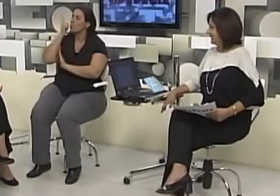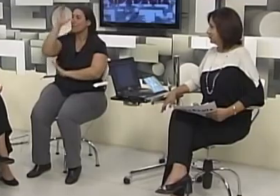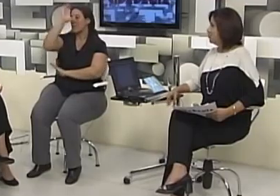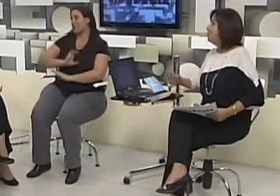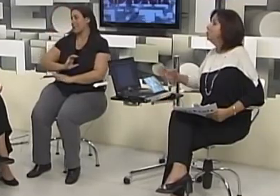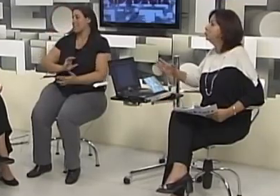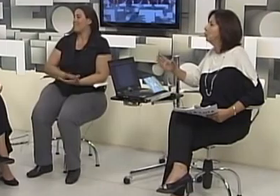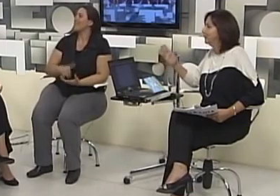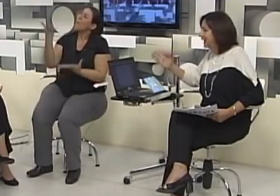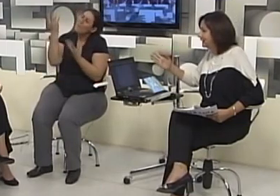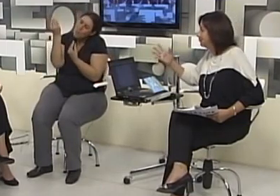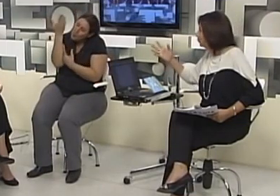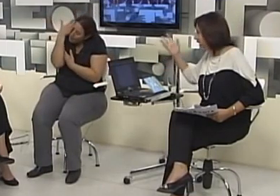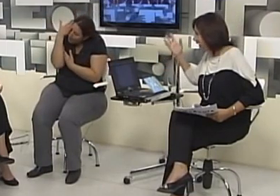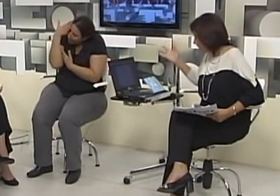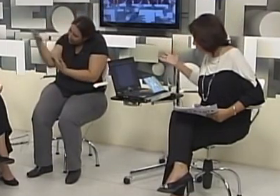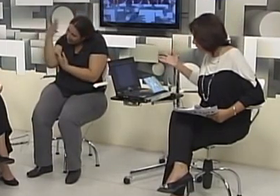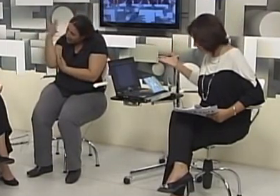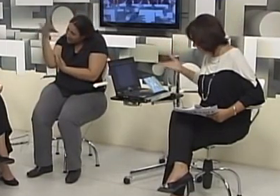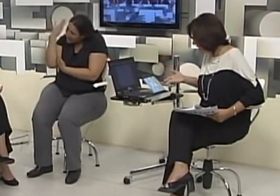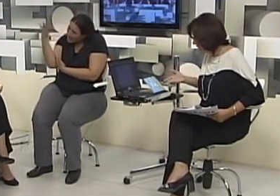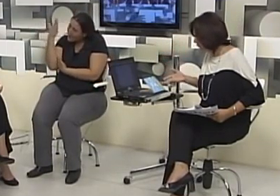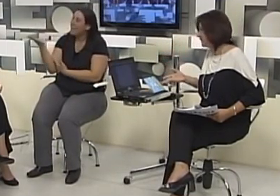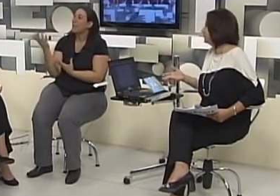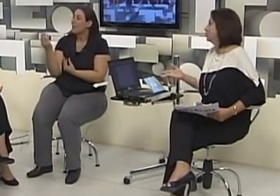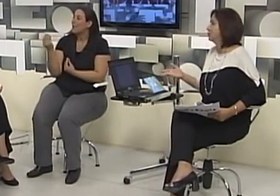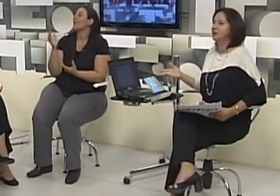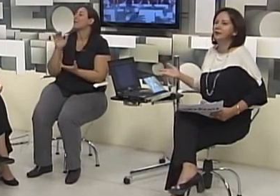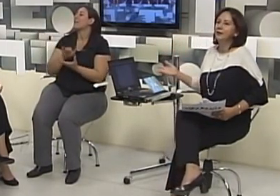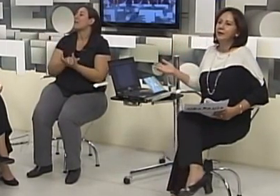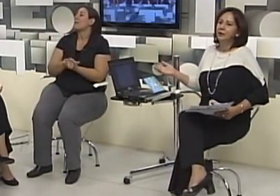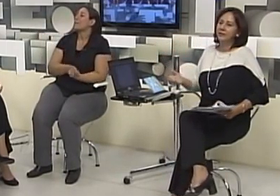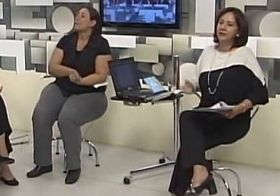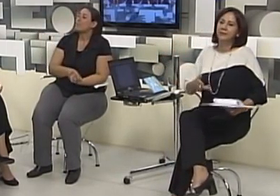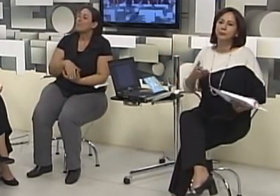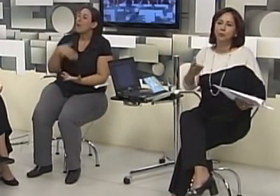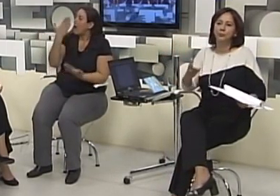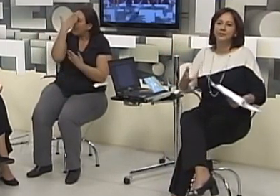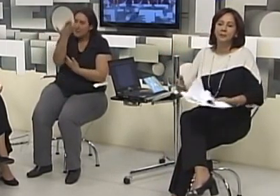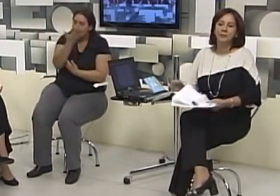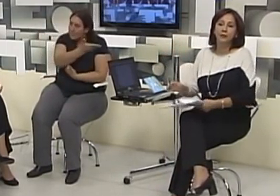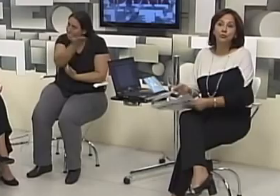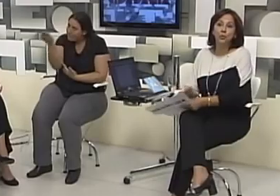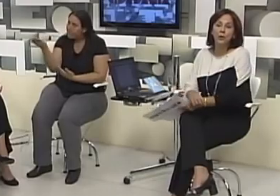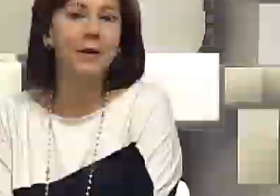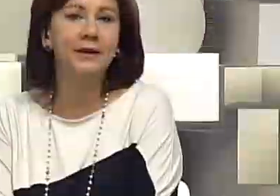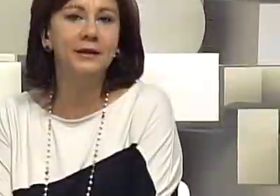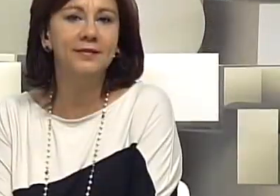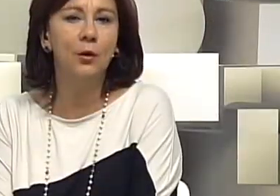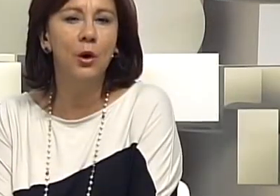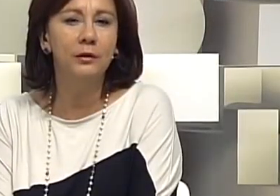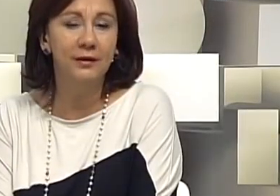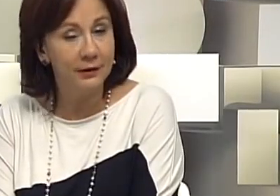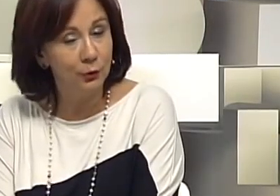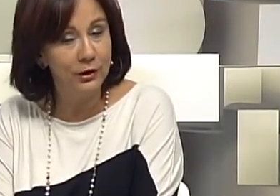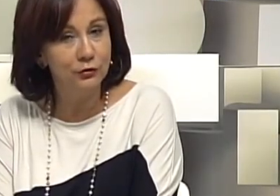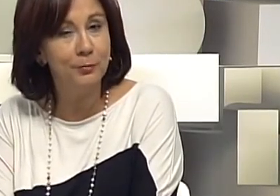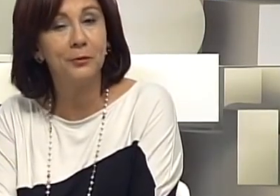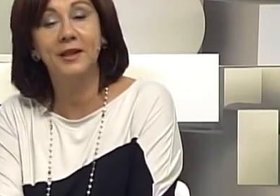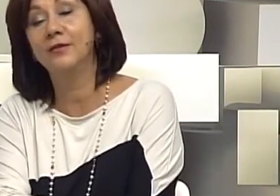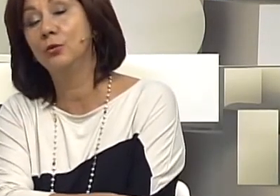Tá certo. Muito obrigada mesmo pela presença de vocês hoje aqui. Nós agradecemos, como sempre, a sua companhia